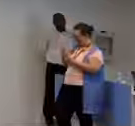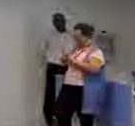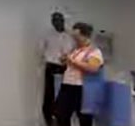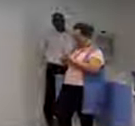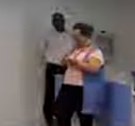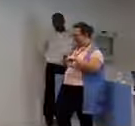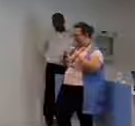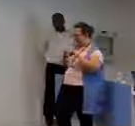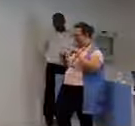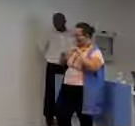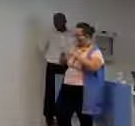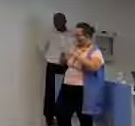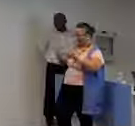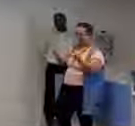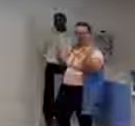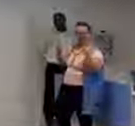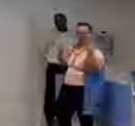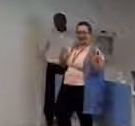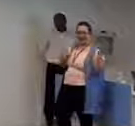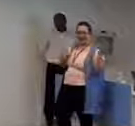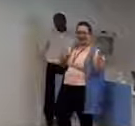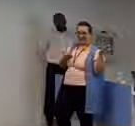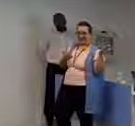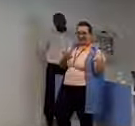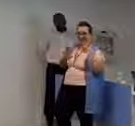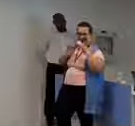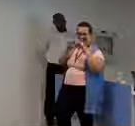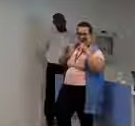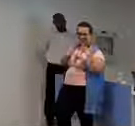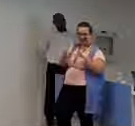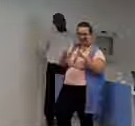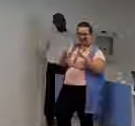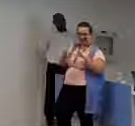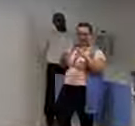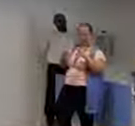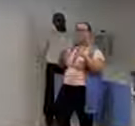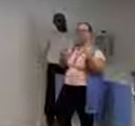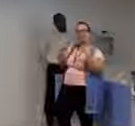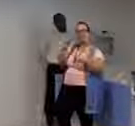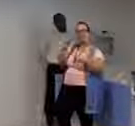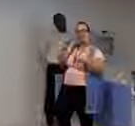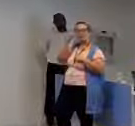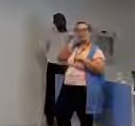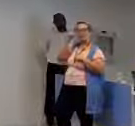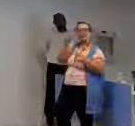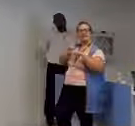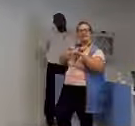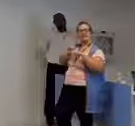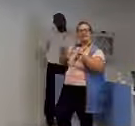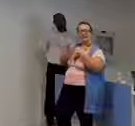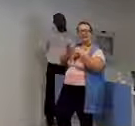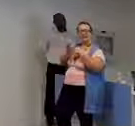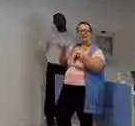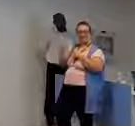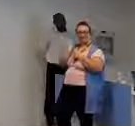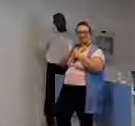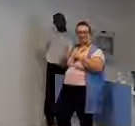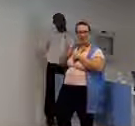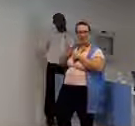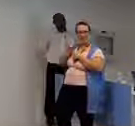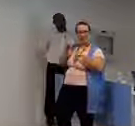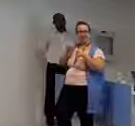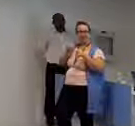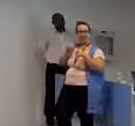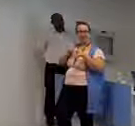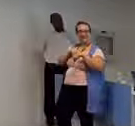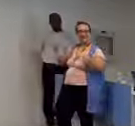estão havendo cada vez lançamentos mais frequentes, que demandam o desenvolvimento de ferramentas, né, e assim por diante, e tudo isso com um